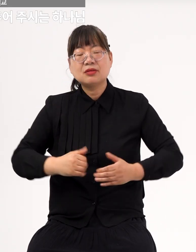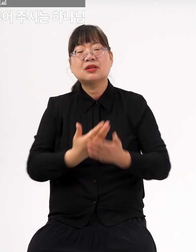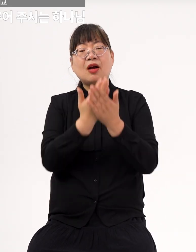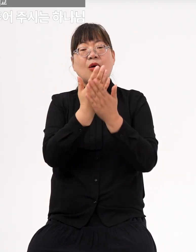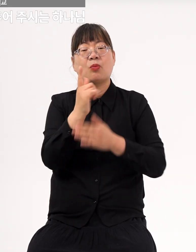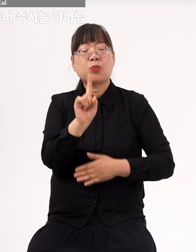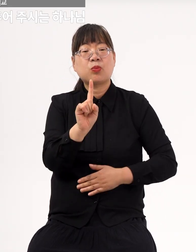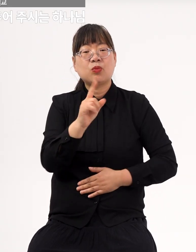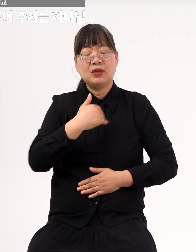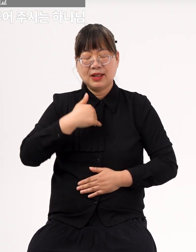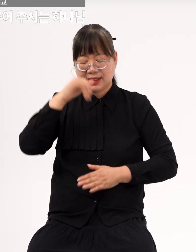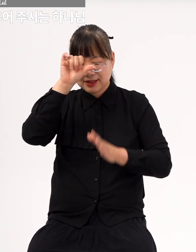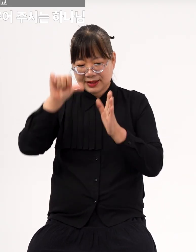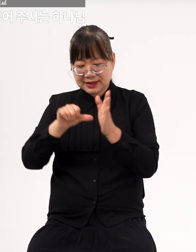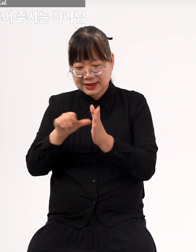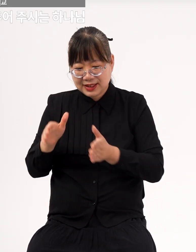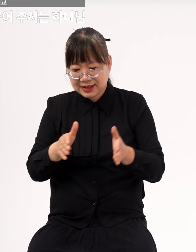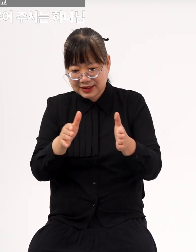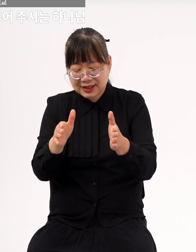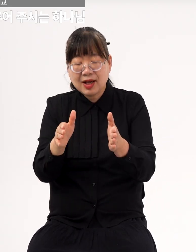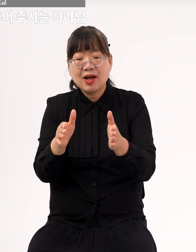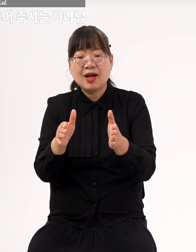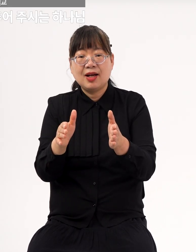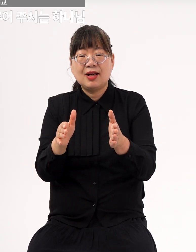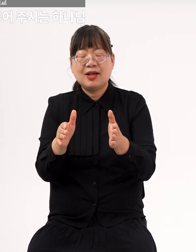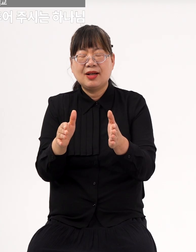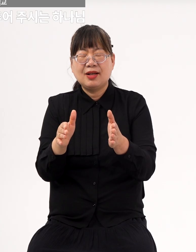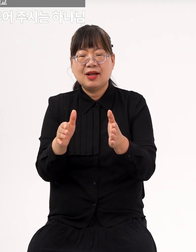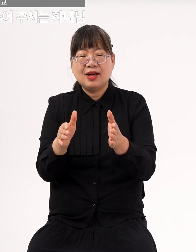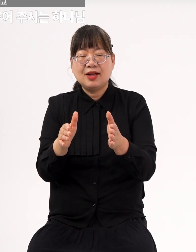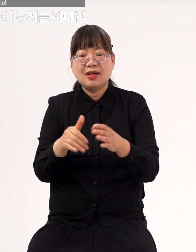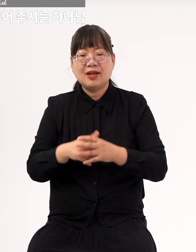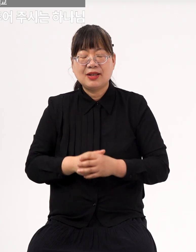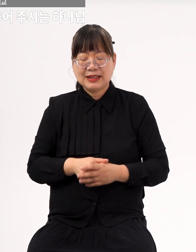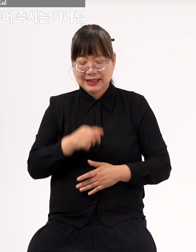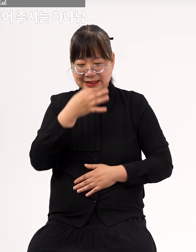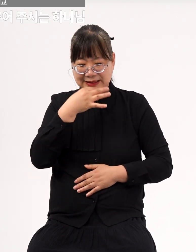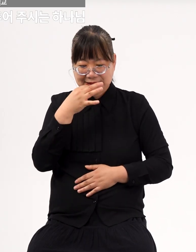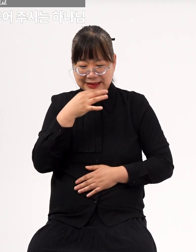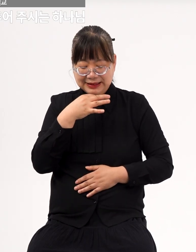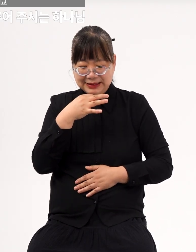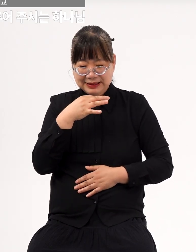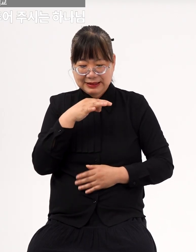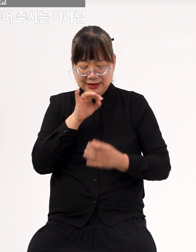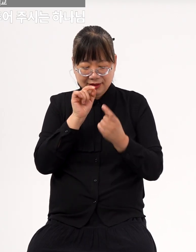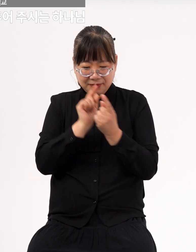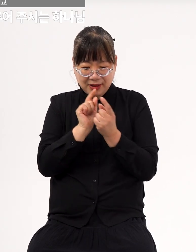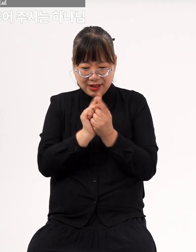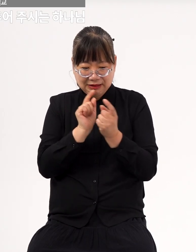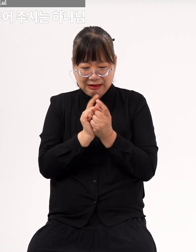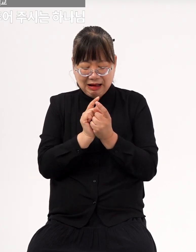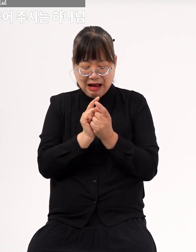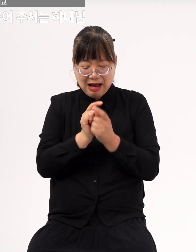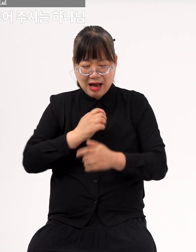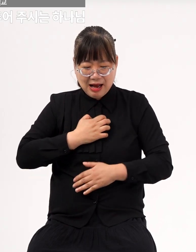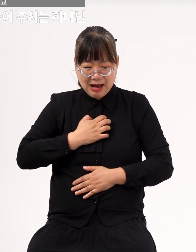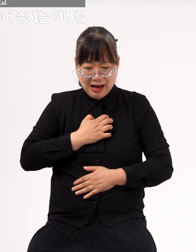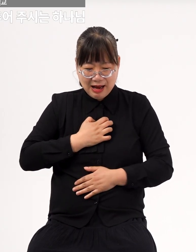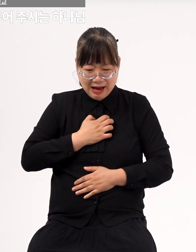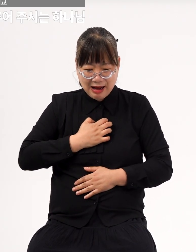내 인생길에 아주 조부러운 실리 이익 앞에 끙끙거리고 전전긍긍